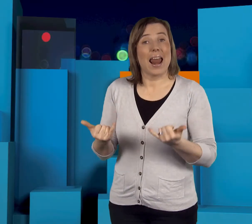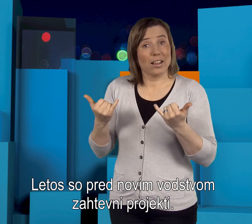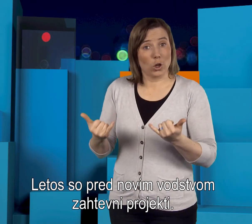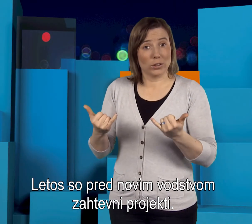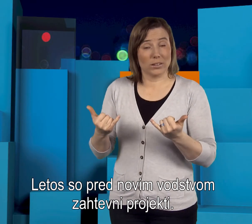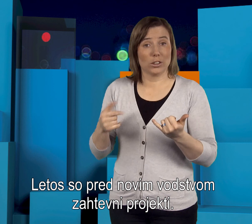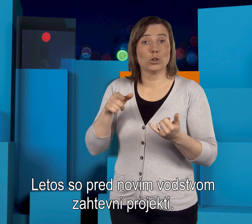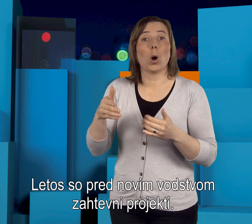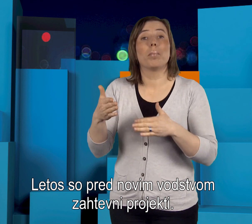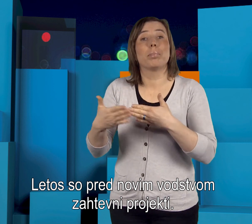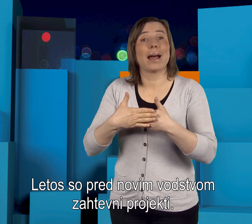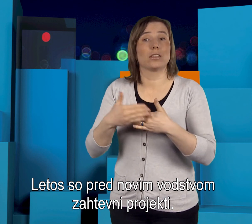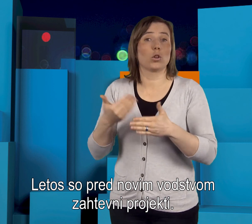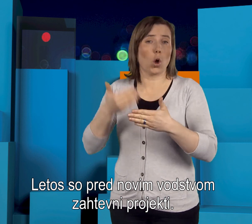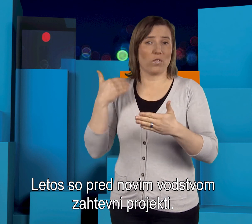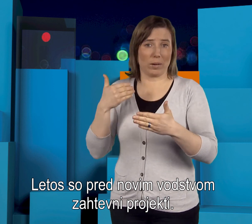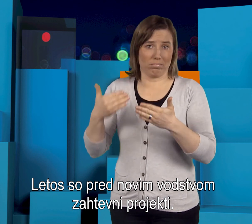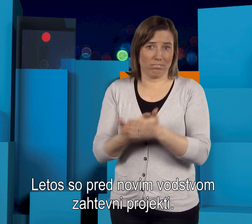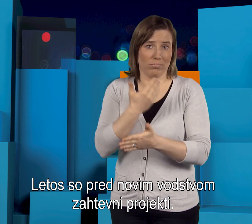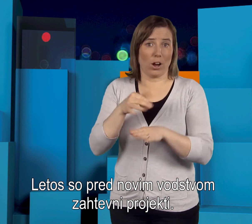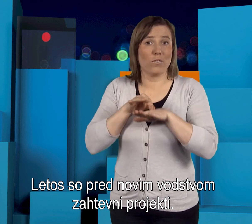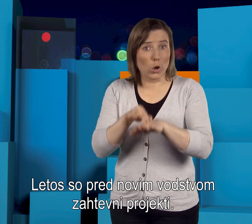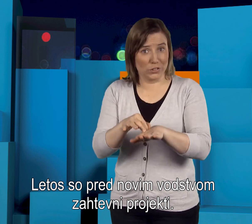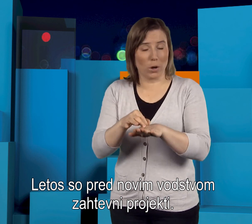Letos so pred novim vodstvom zahtevni projekti.